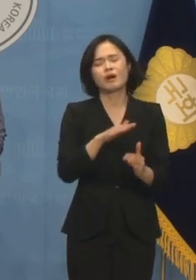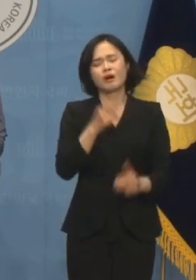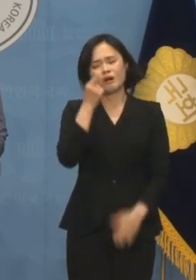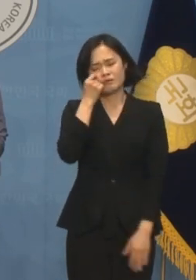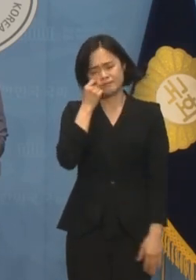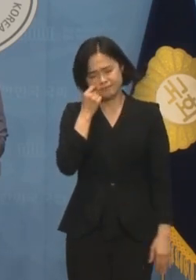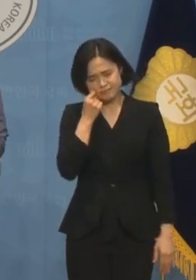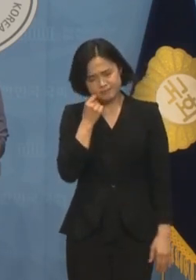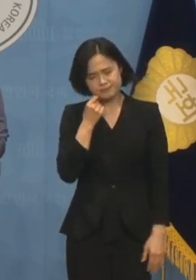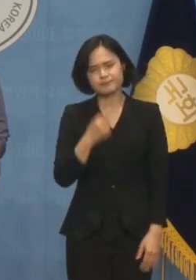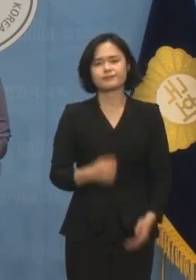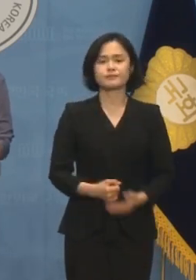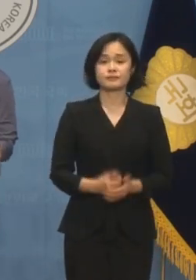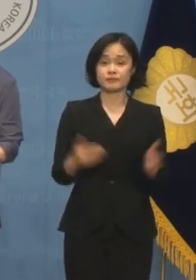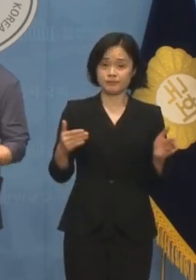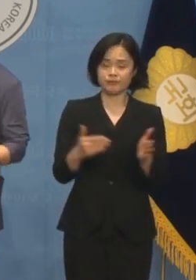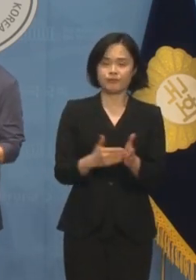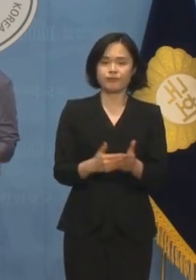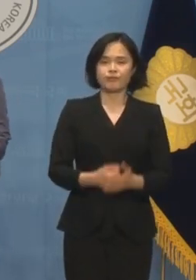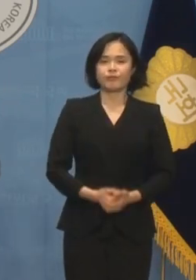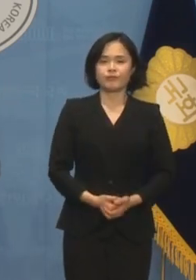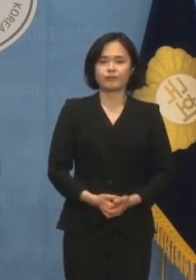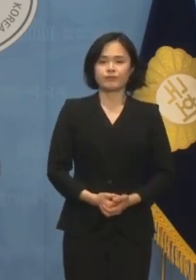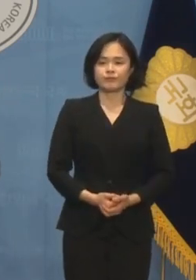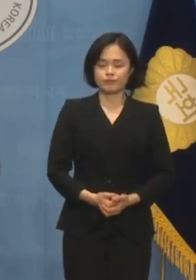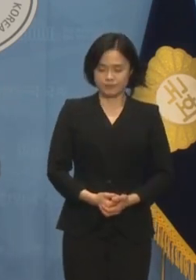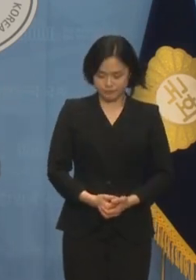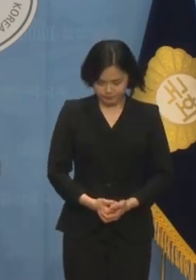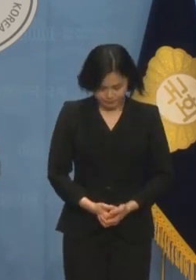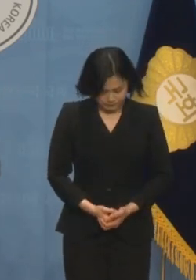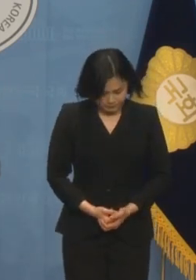빕니다. 이상입니다.